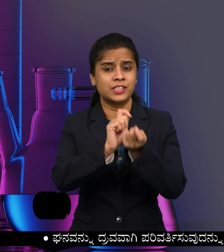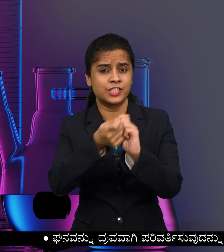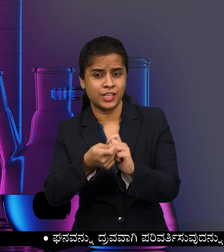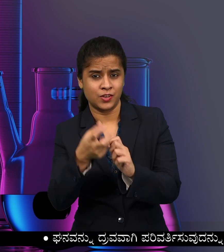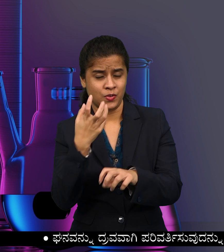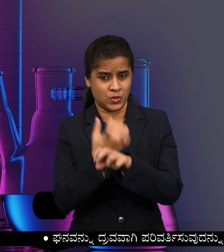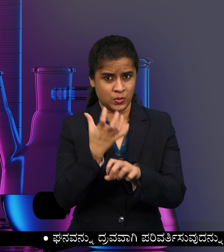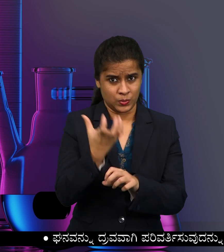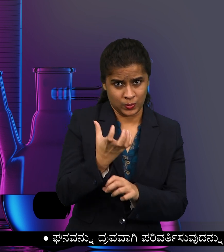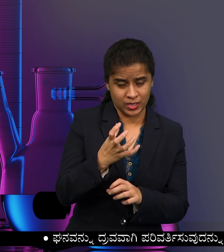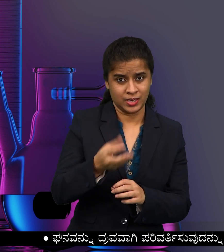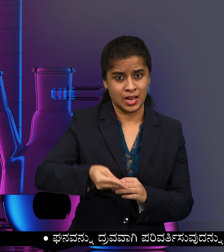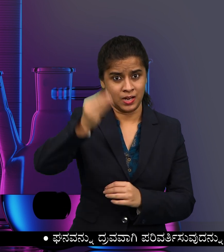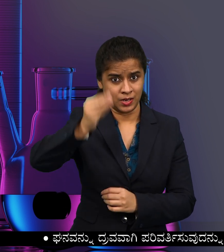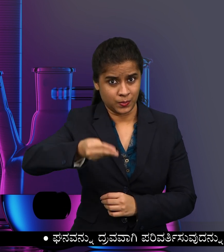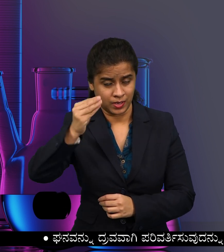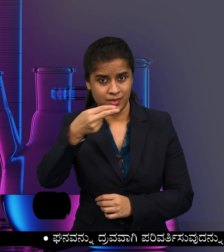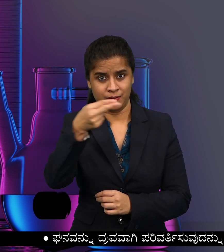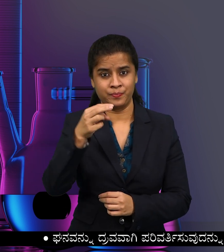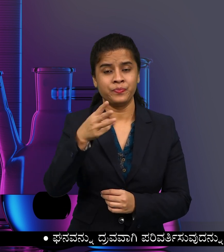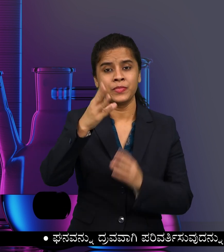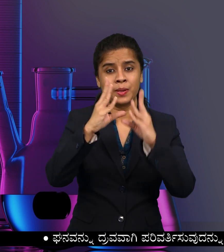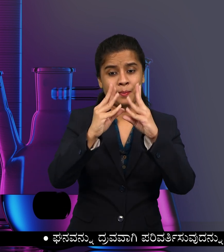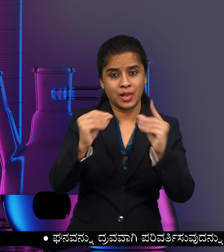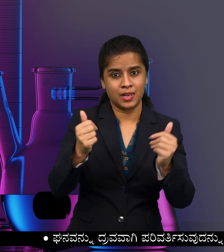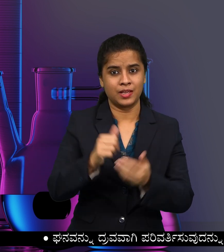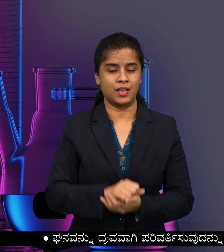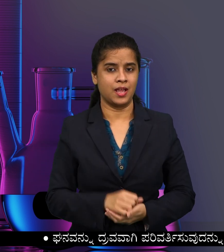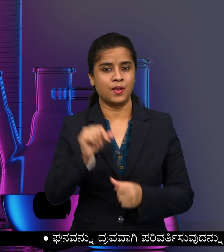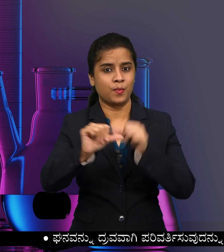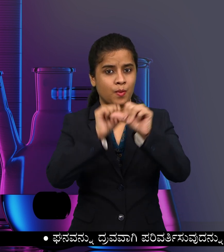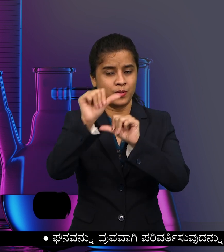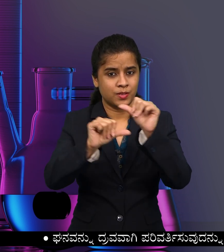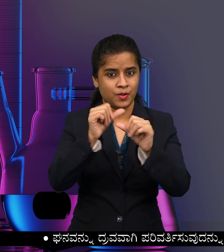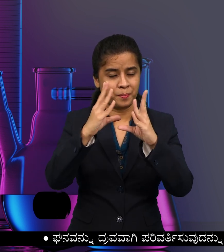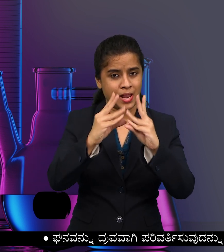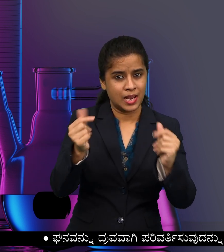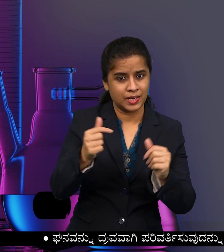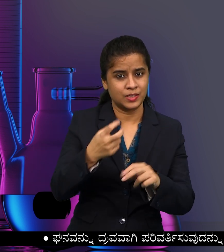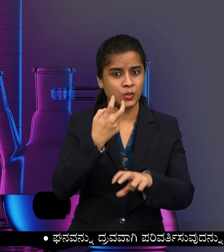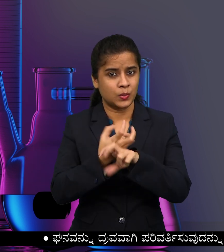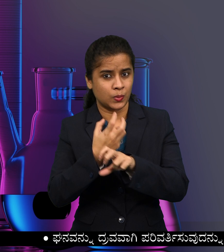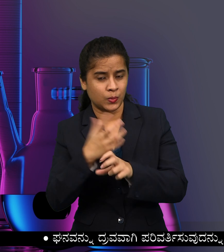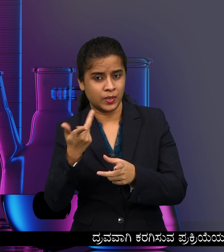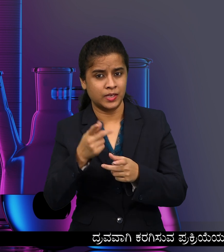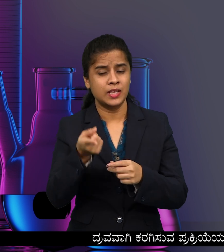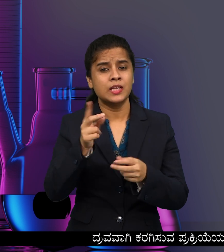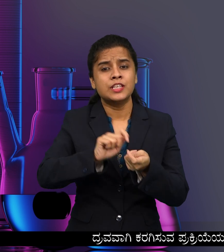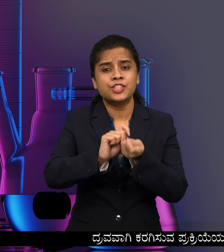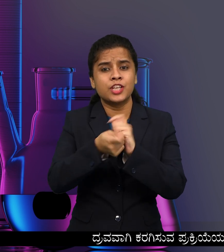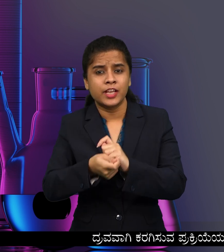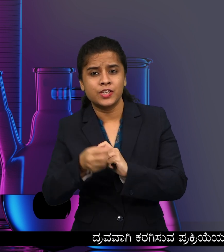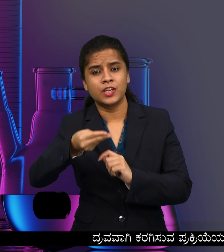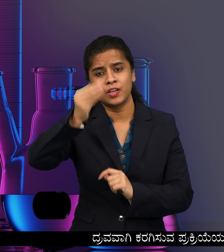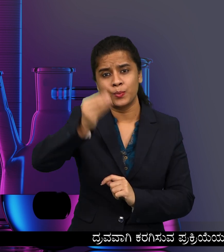ಘನವನ್ನು ದ್ರವವಾಗಿ ಪರಿವರ್ತಿಸುವುದನ್ನು ಕರಗುವಿಕೆ ಎಂದು ಕರೆಯಲಾಗುತ್ತದೆ ಮತ್ತು ಘನವನ್ನು